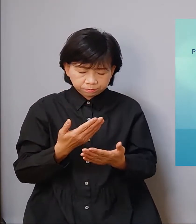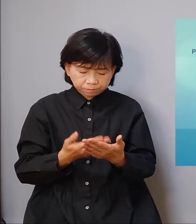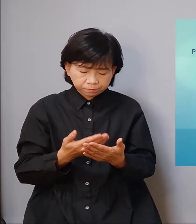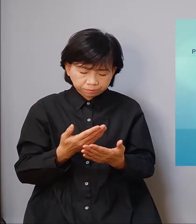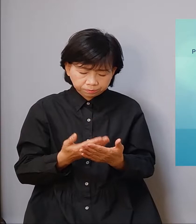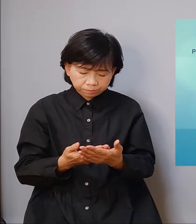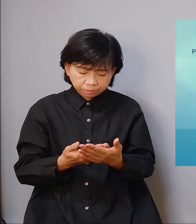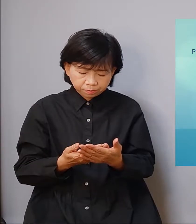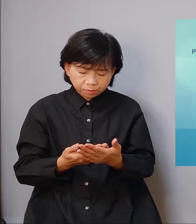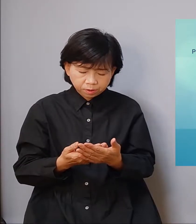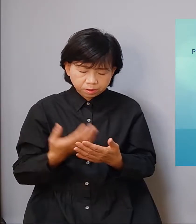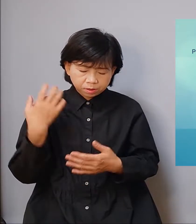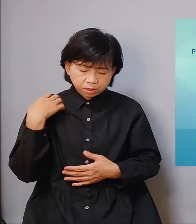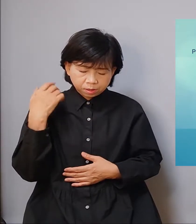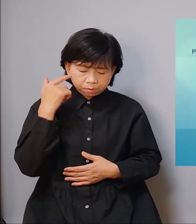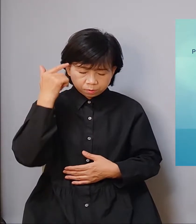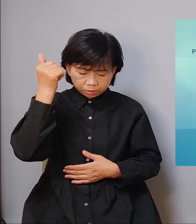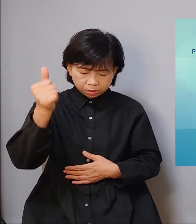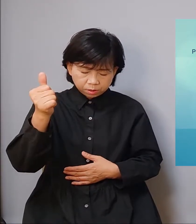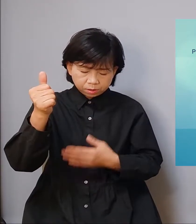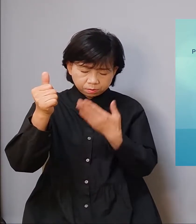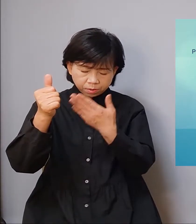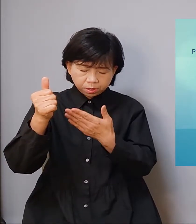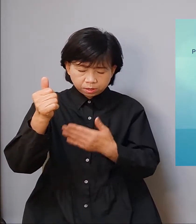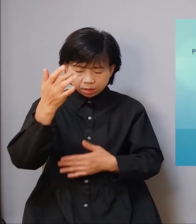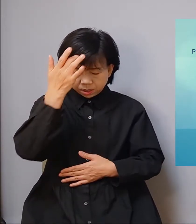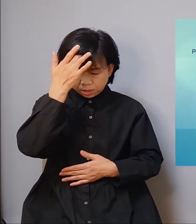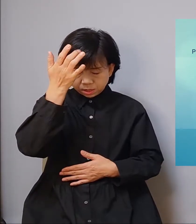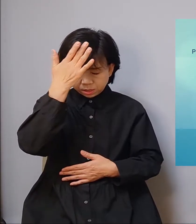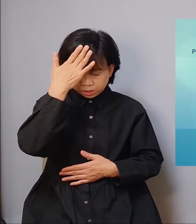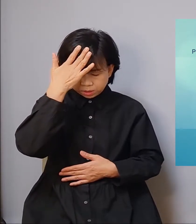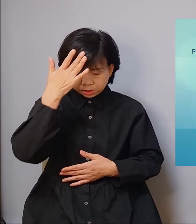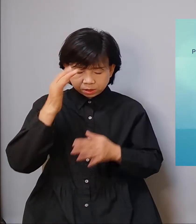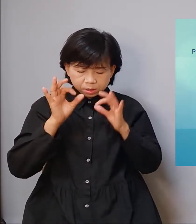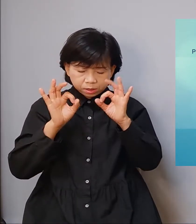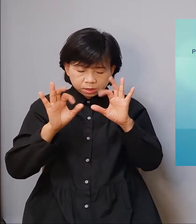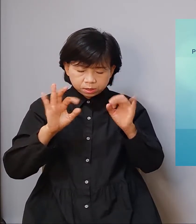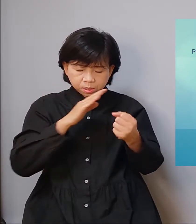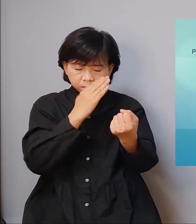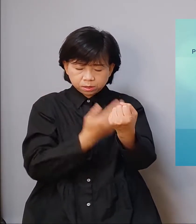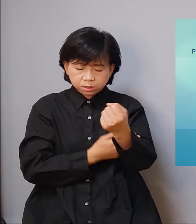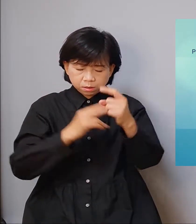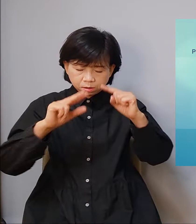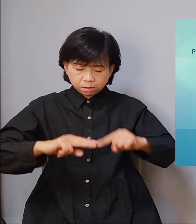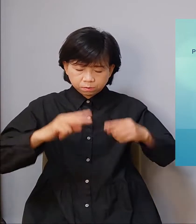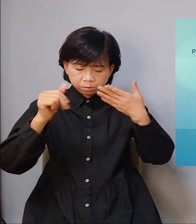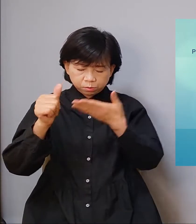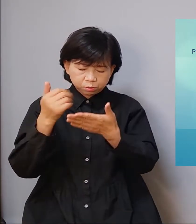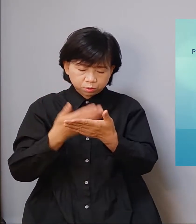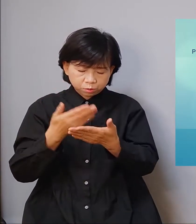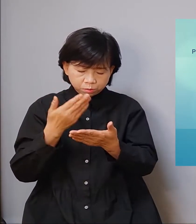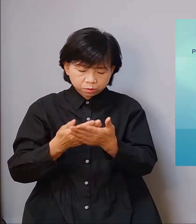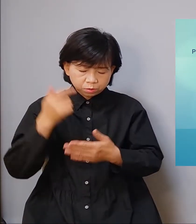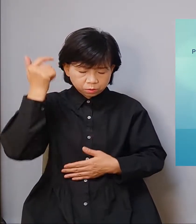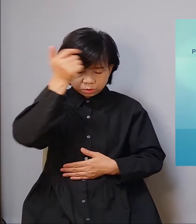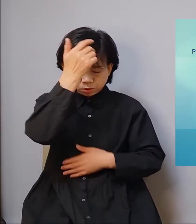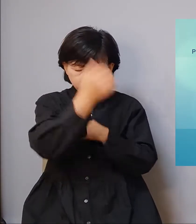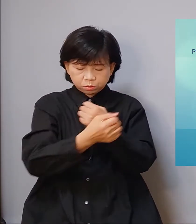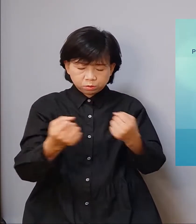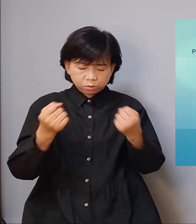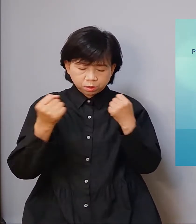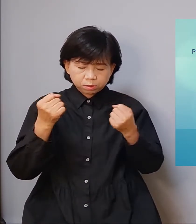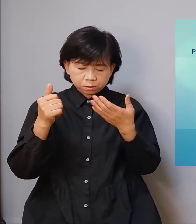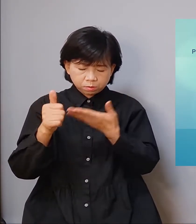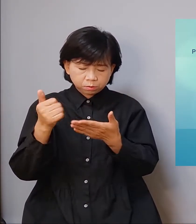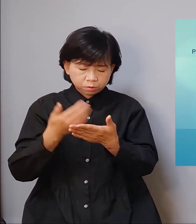하시옵소서. 우리 담임 목사님에게 엘리사의 영감의 갑절을 더하시고 영육 간의 강건함을